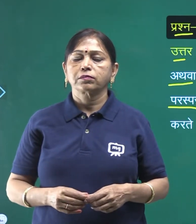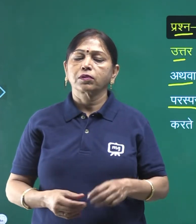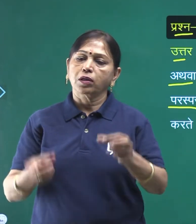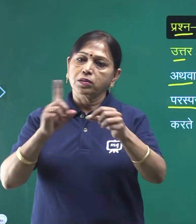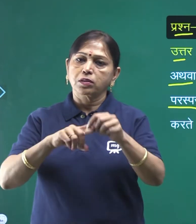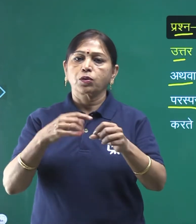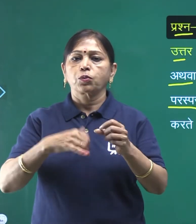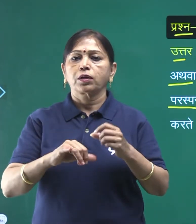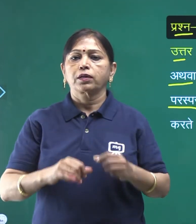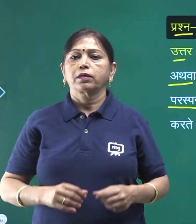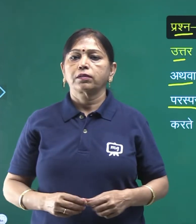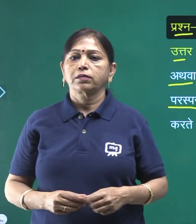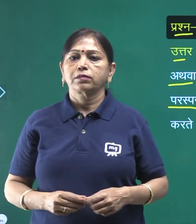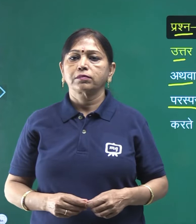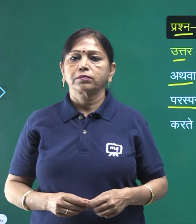संयोग करके